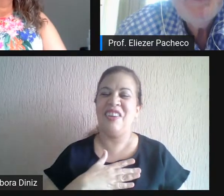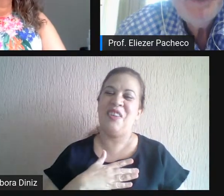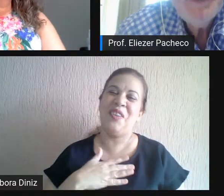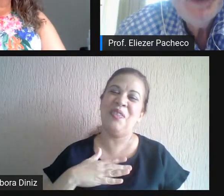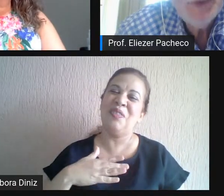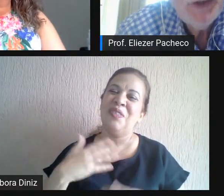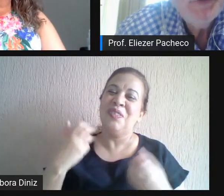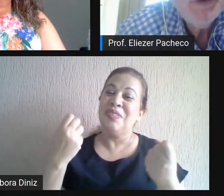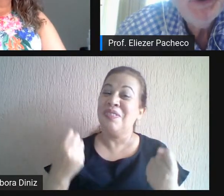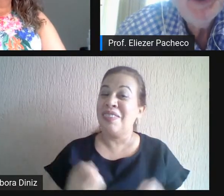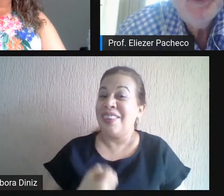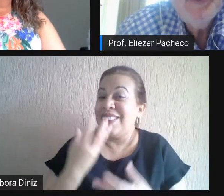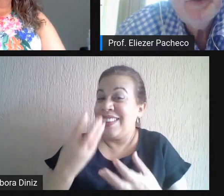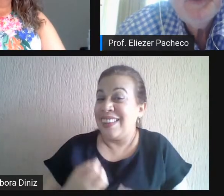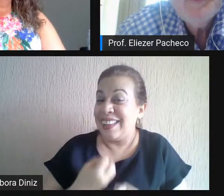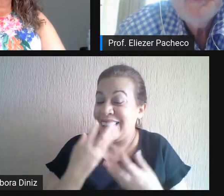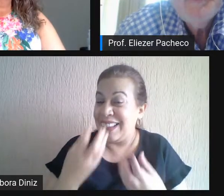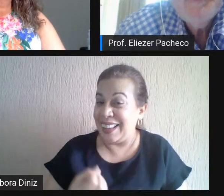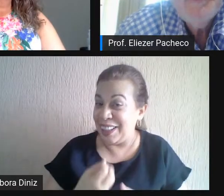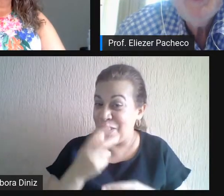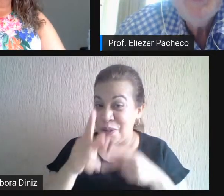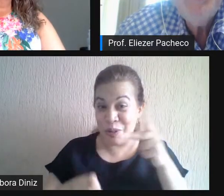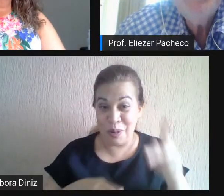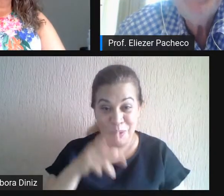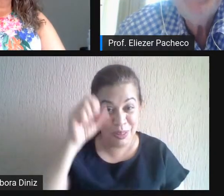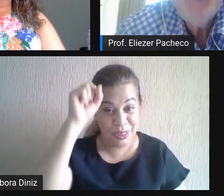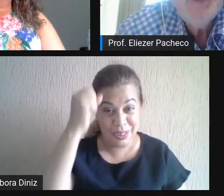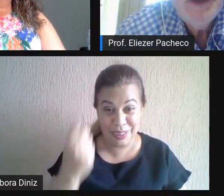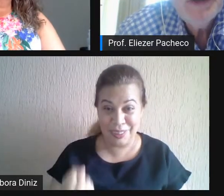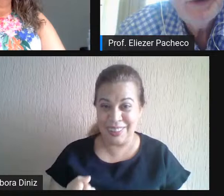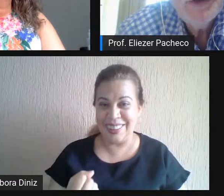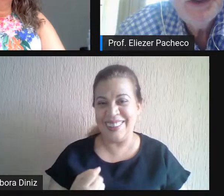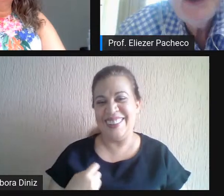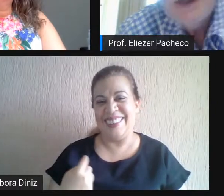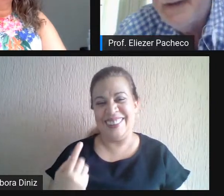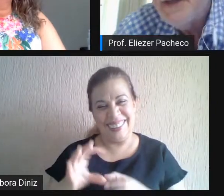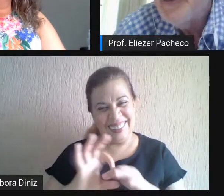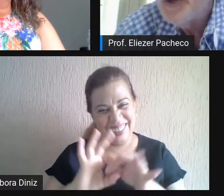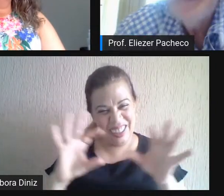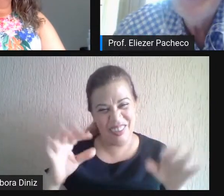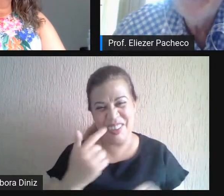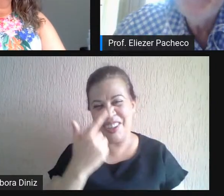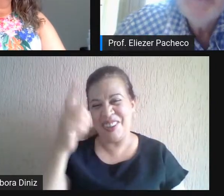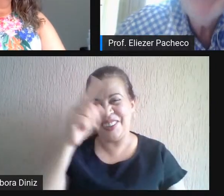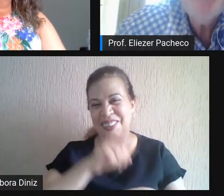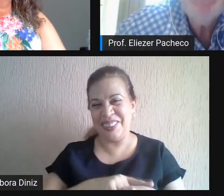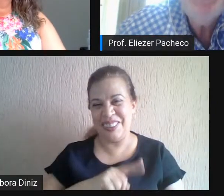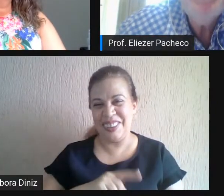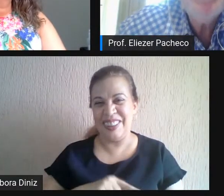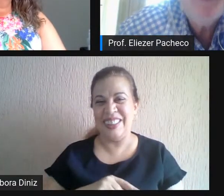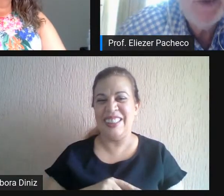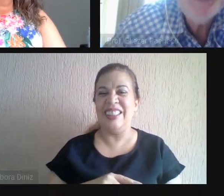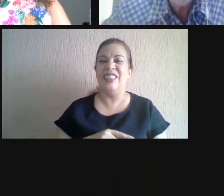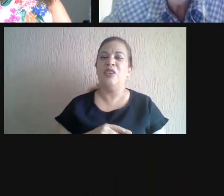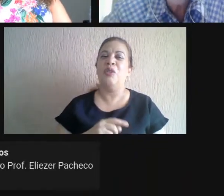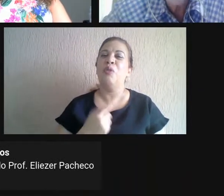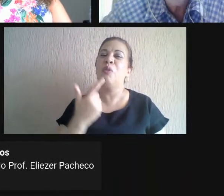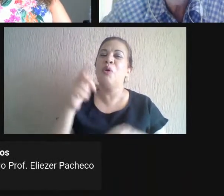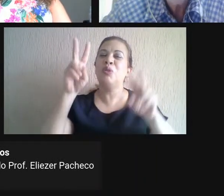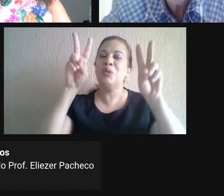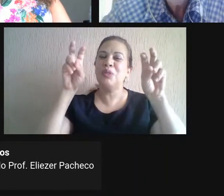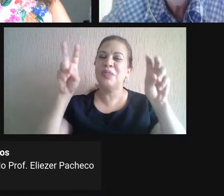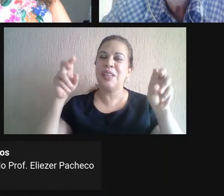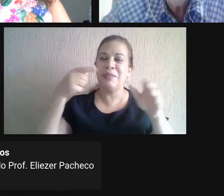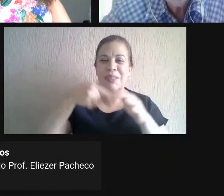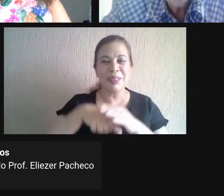e estou à disposição para outros momentos em que talvez abordando algo mais específico a gente possa